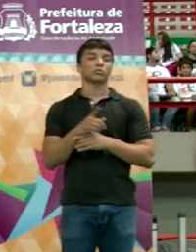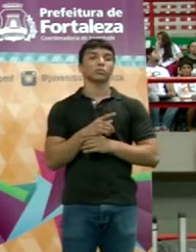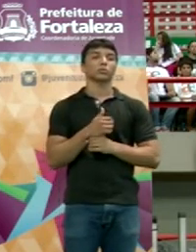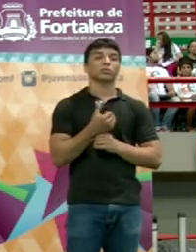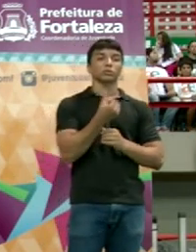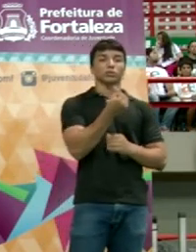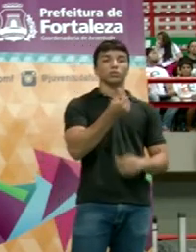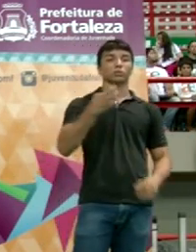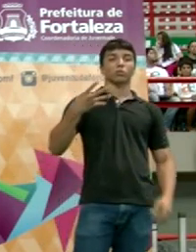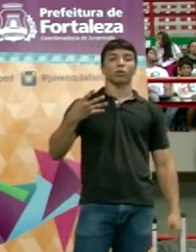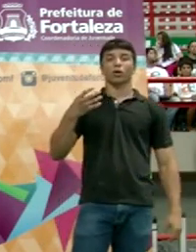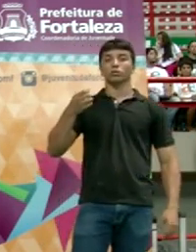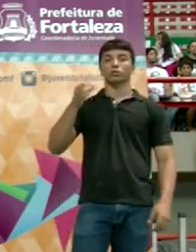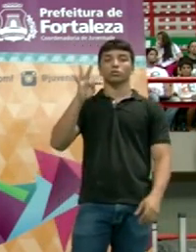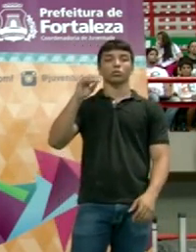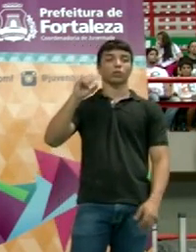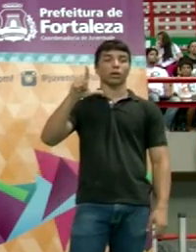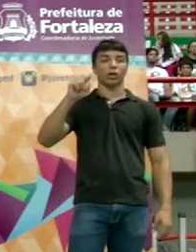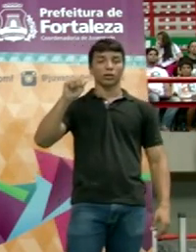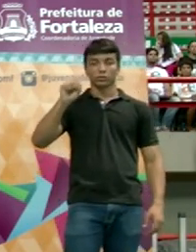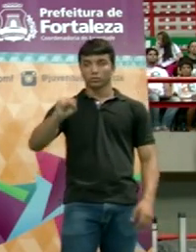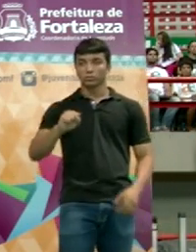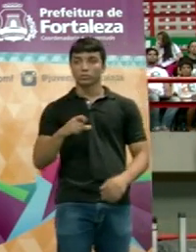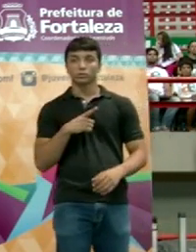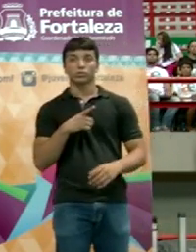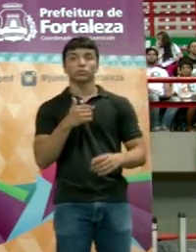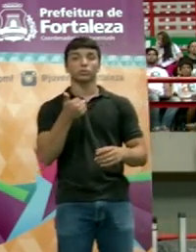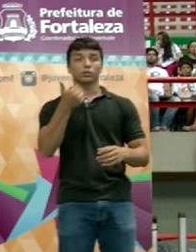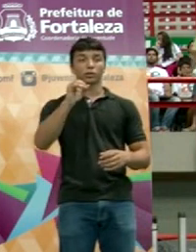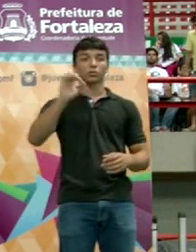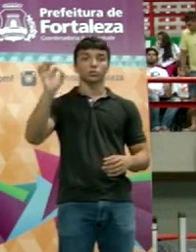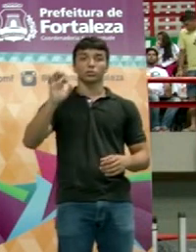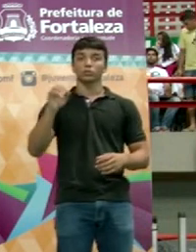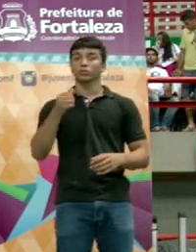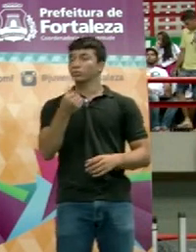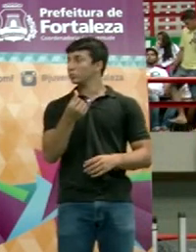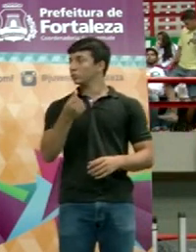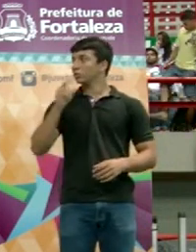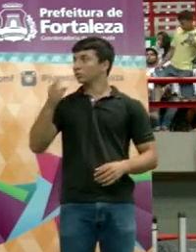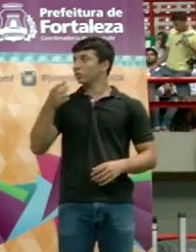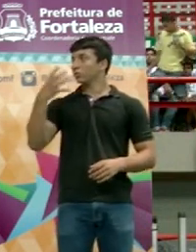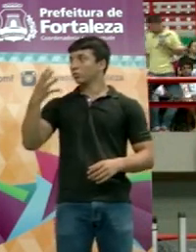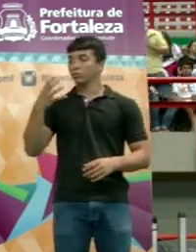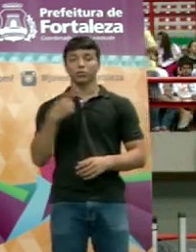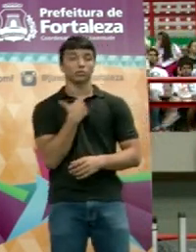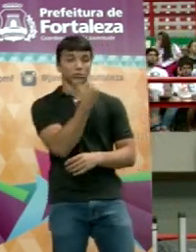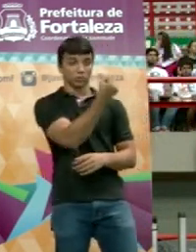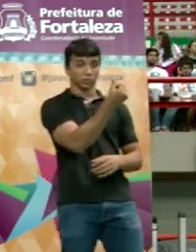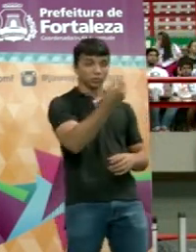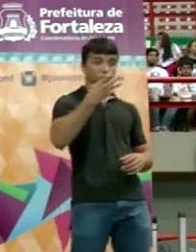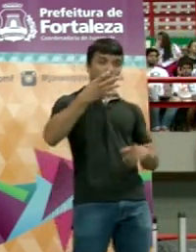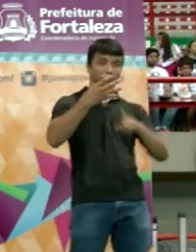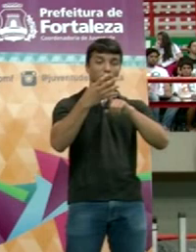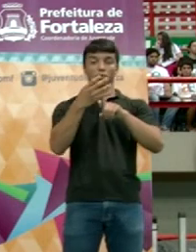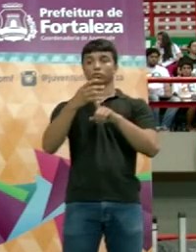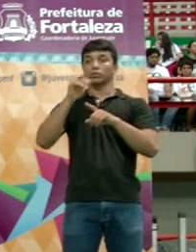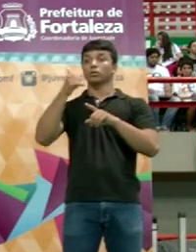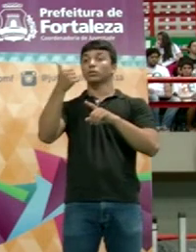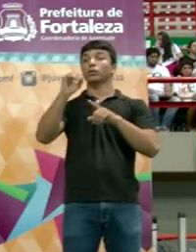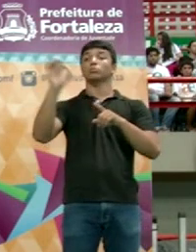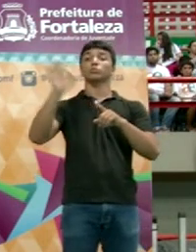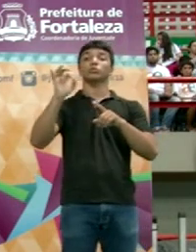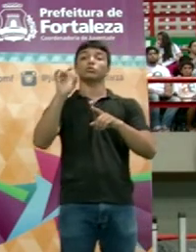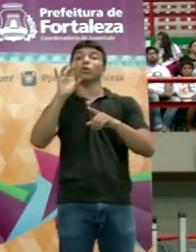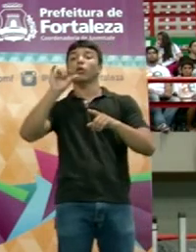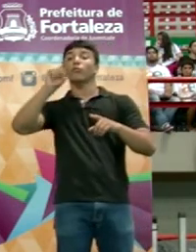é 64 toneladas, 10% é 6,4, ó, de 64, 10% é só